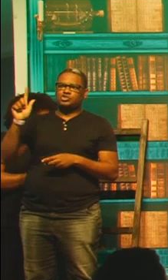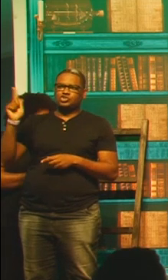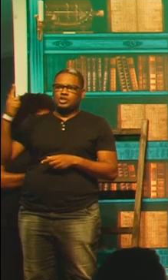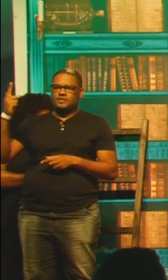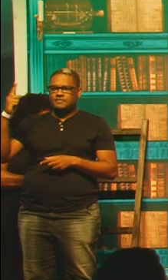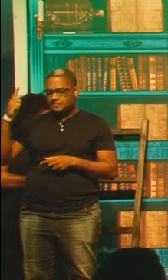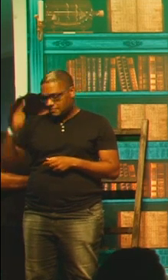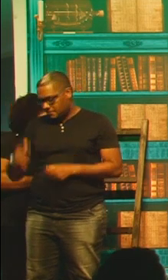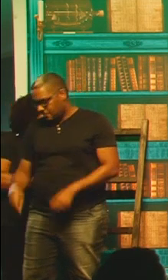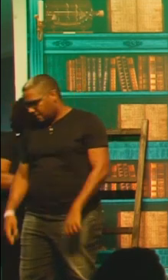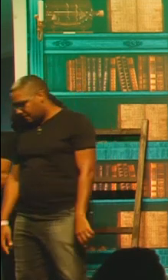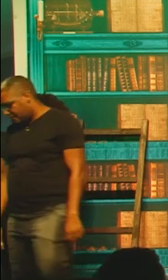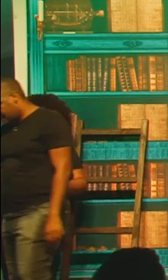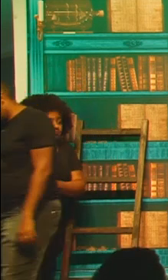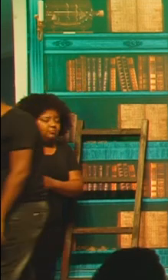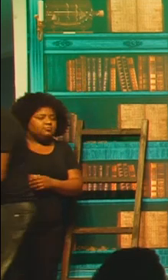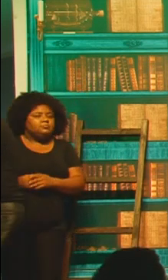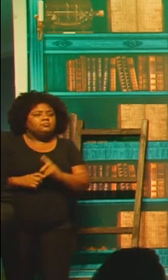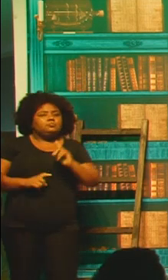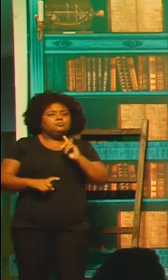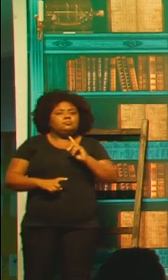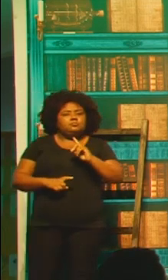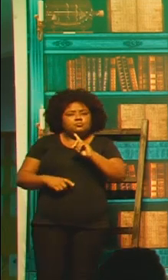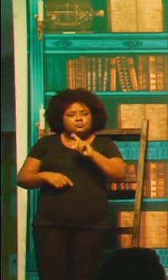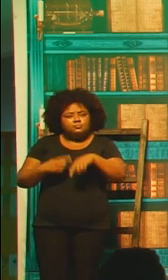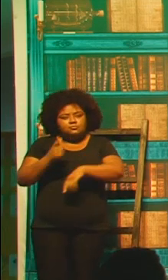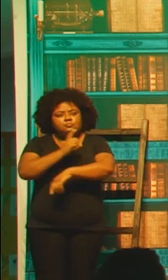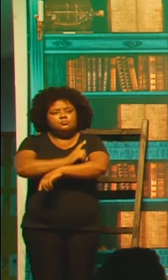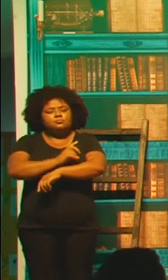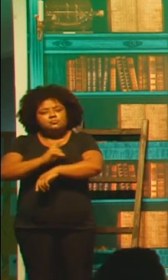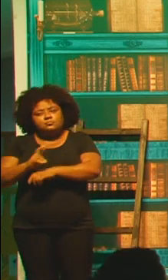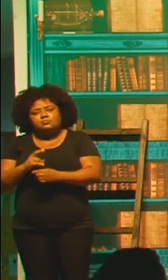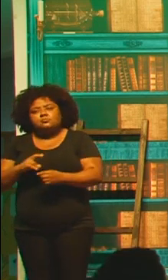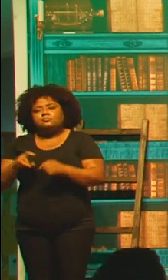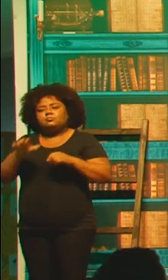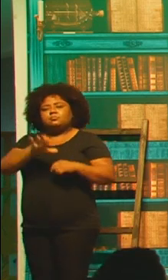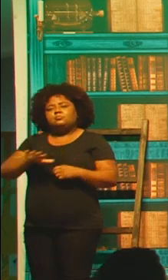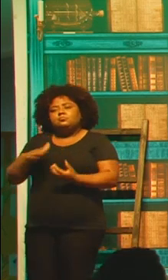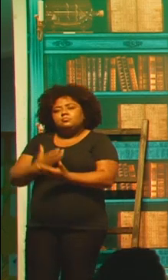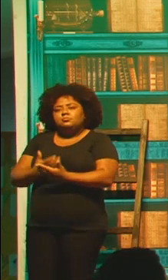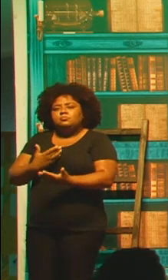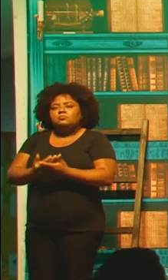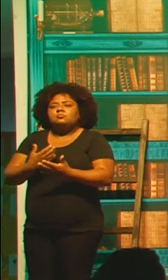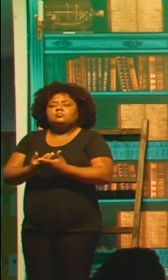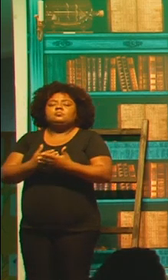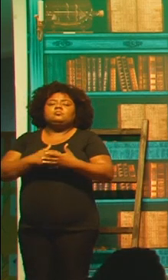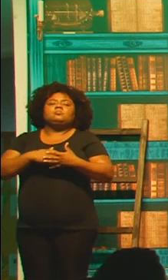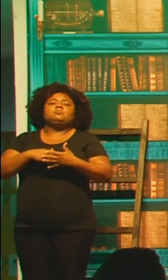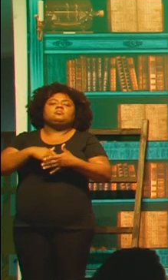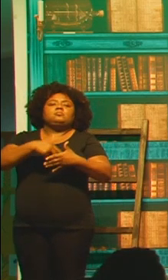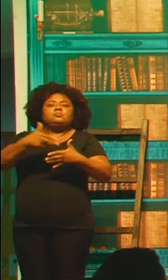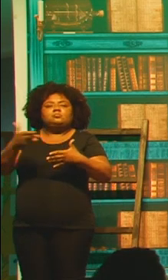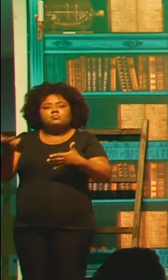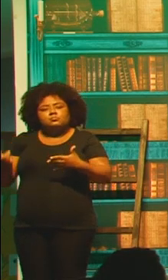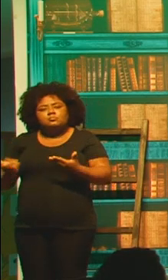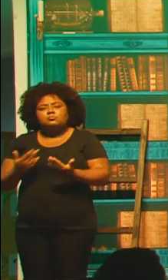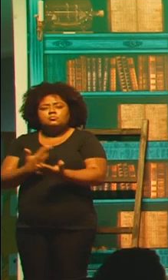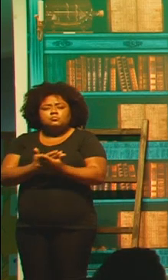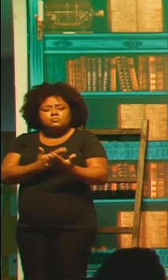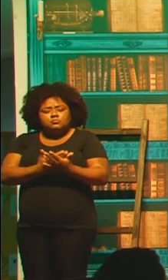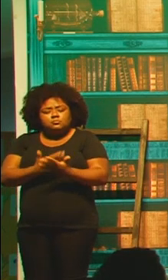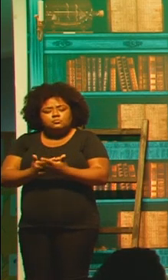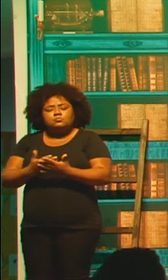geografia, depois eu fiz um doutorado na área de estudos étnicos. Estudei muito antropologia. E fui